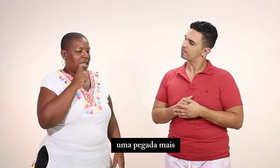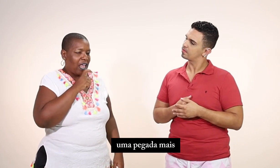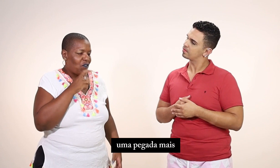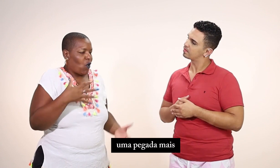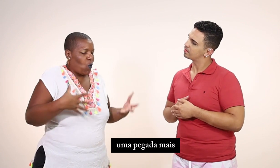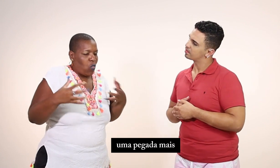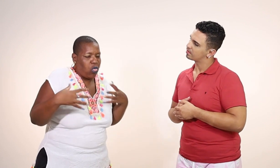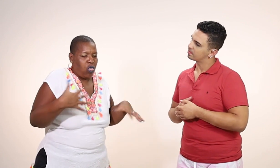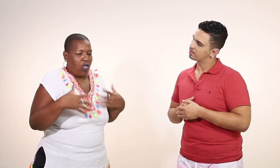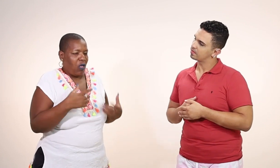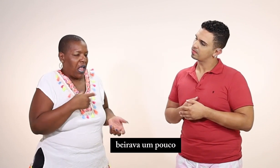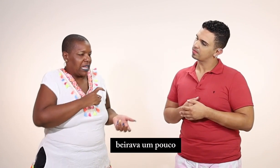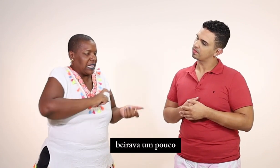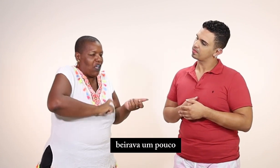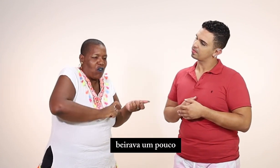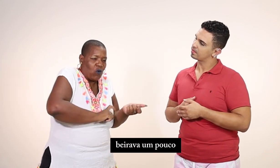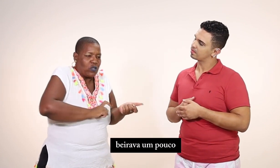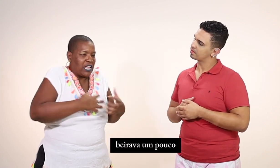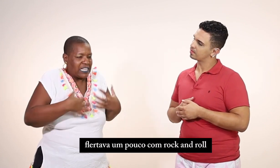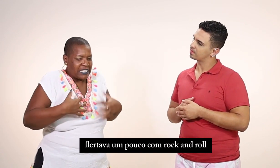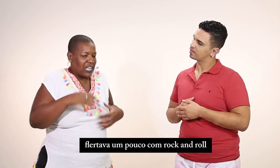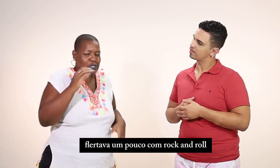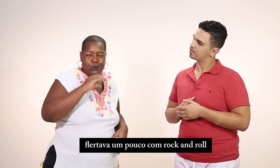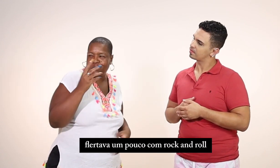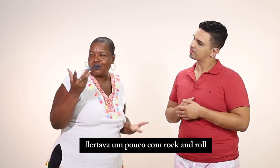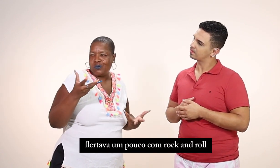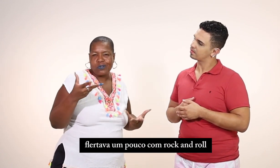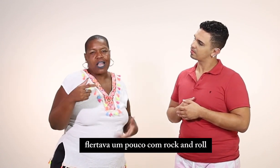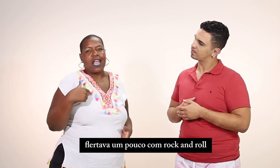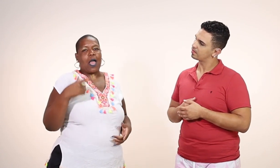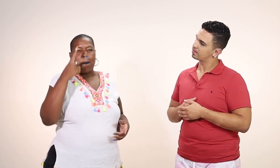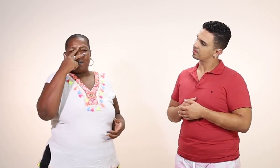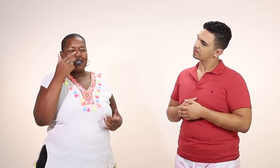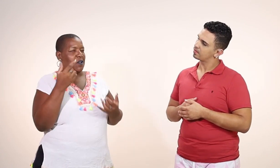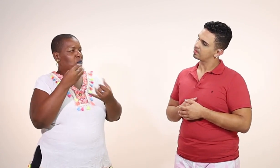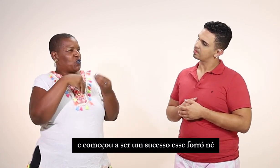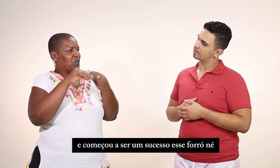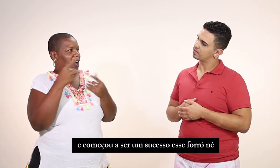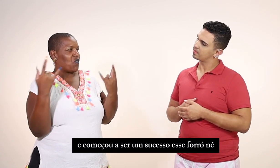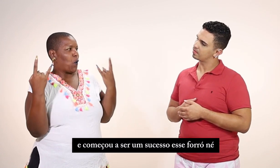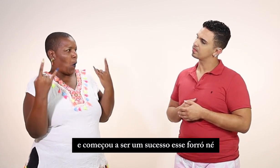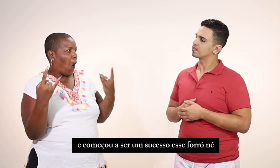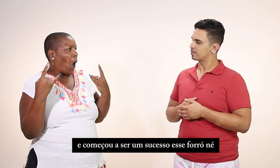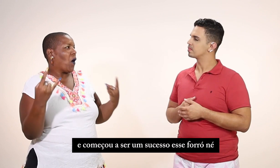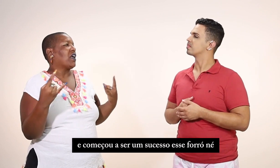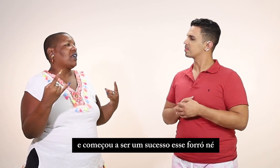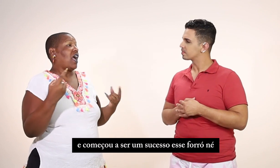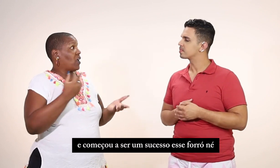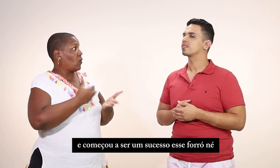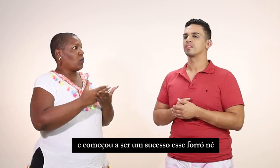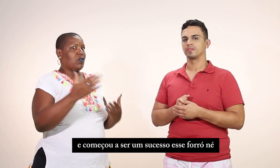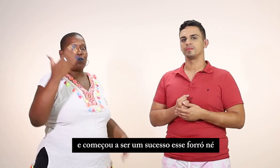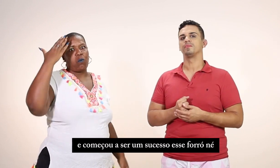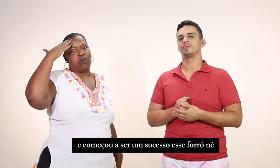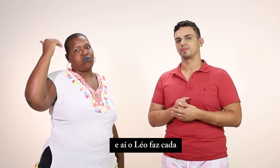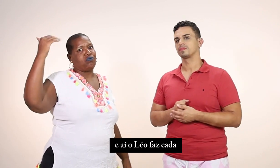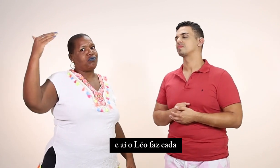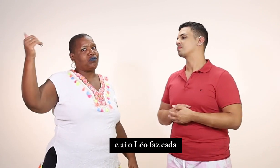pegada mais beirava um pouco, flertava um pouco com rock and roll e começou a ser um sucesso esse forró, né? E aí o